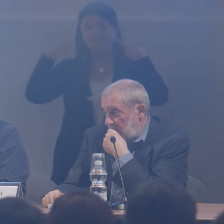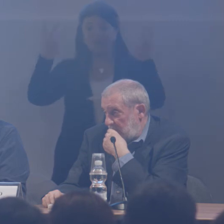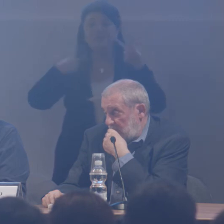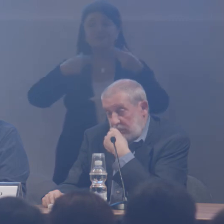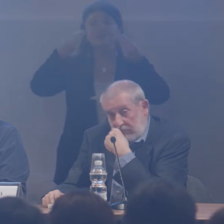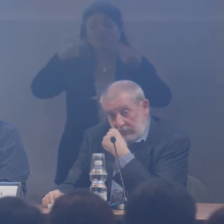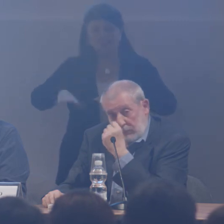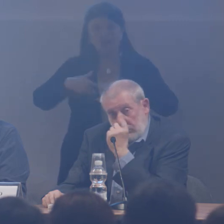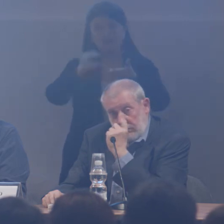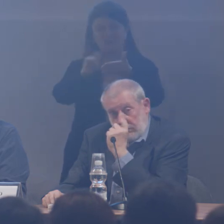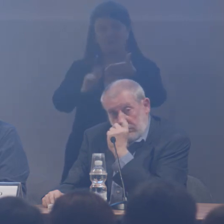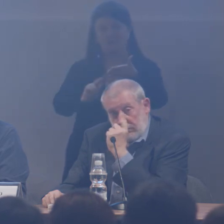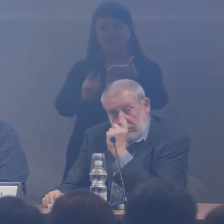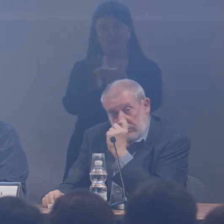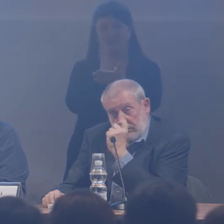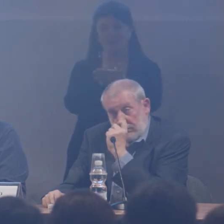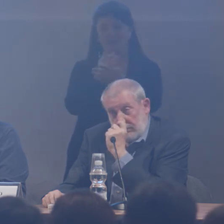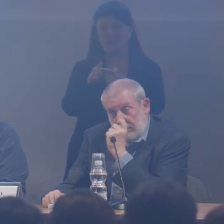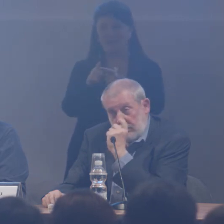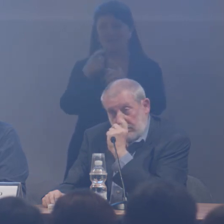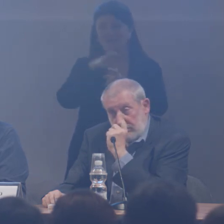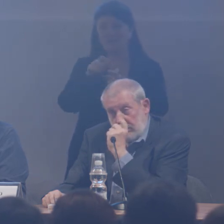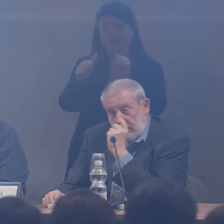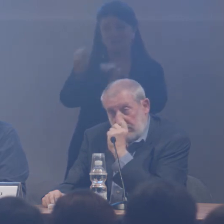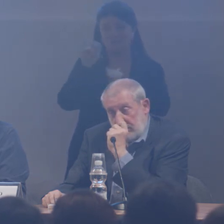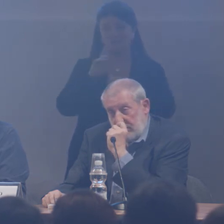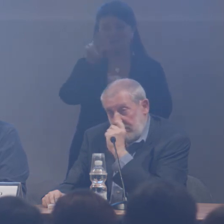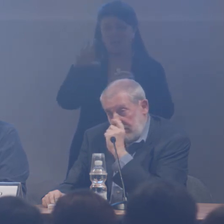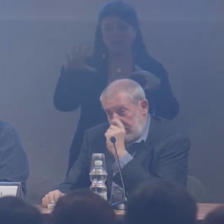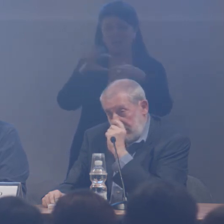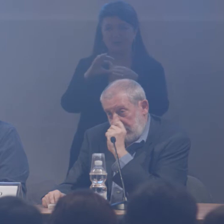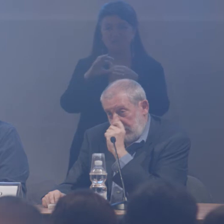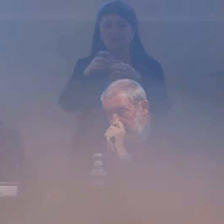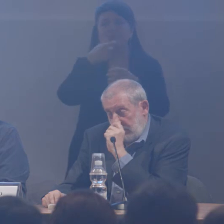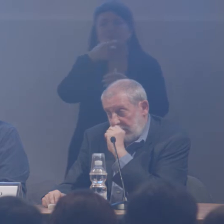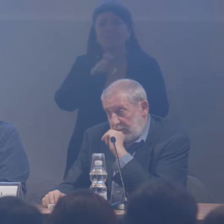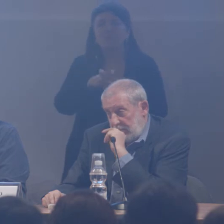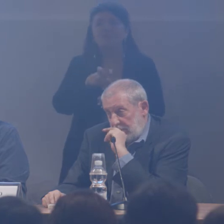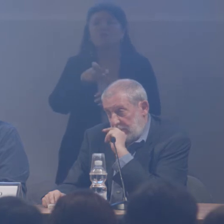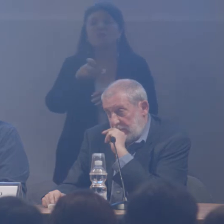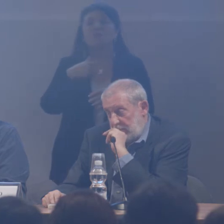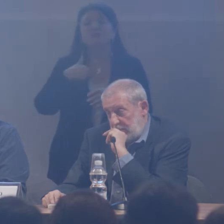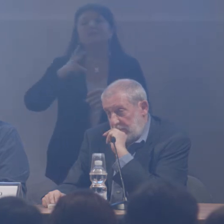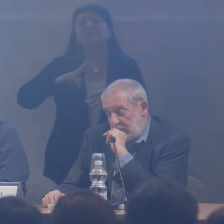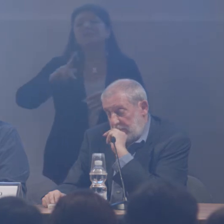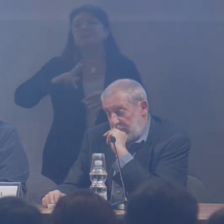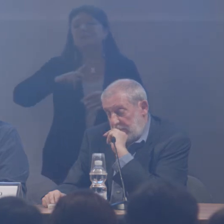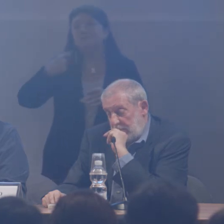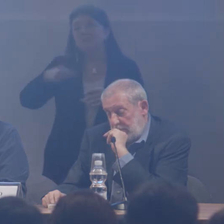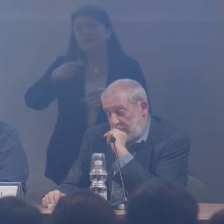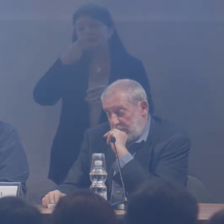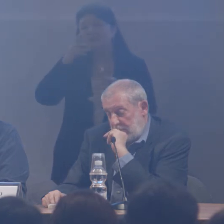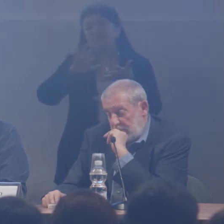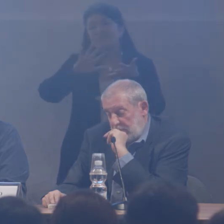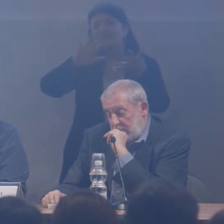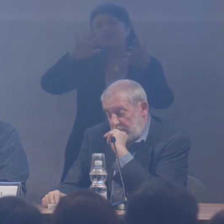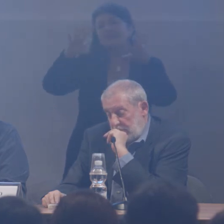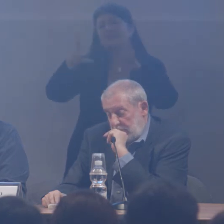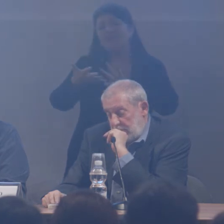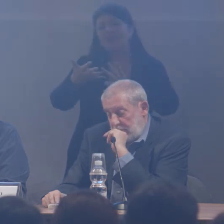proprio per quello che ho detto prima, cioè che spero che diventi una coscienza